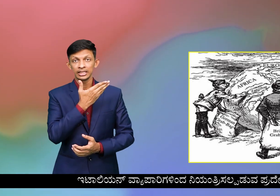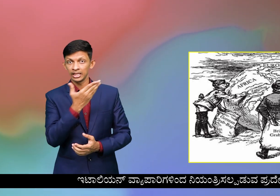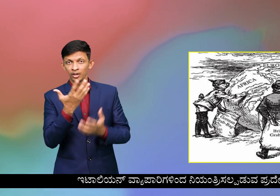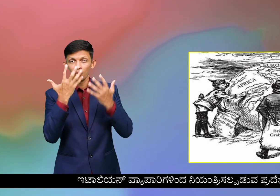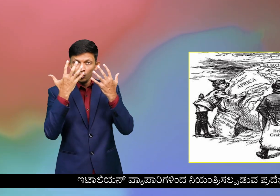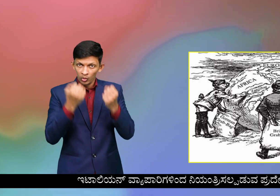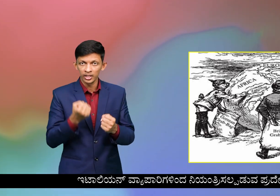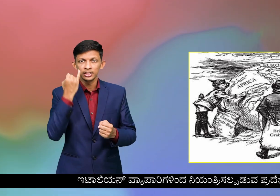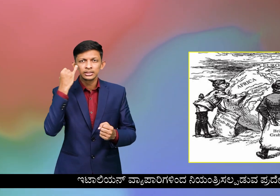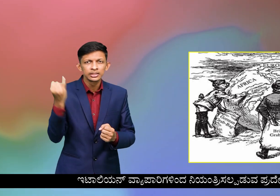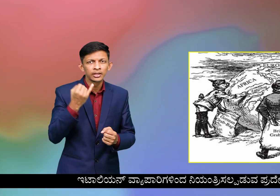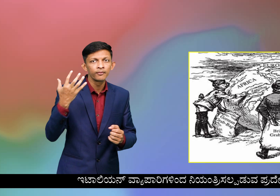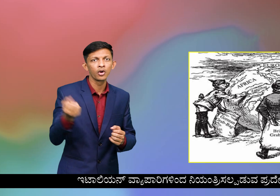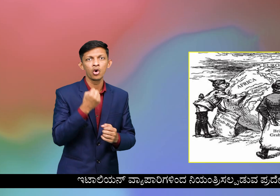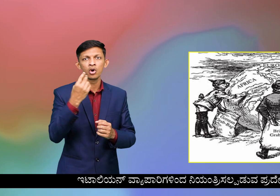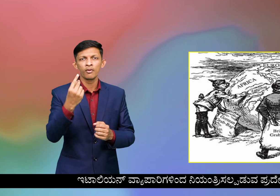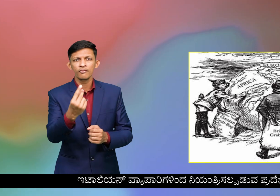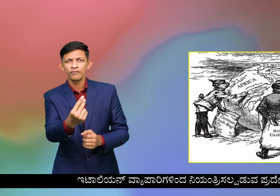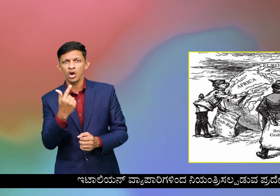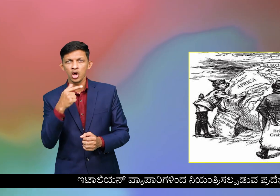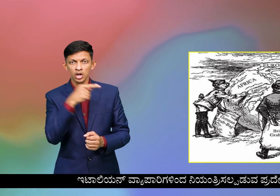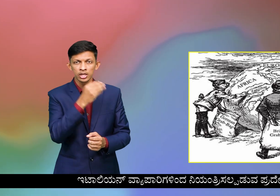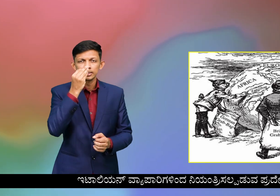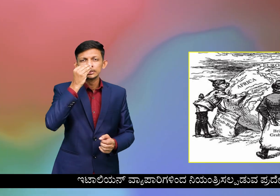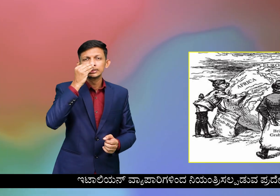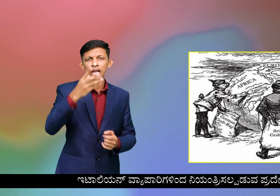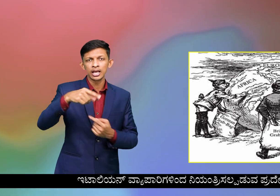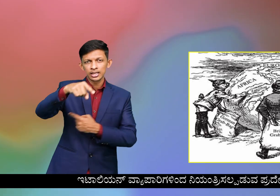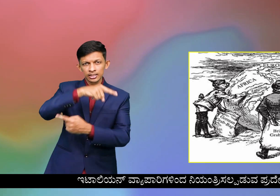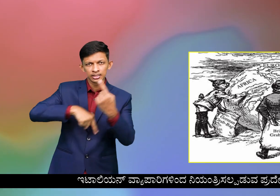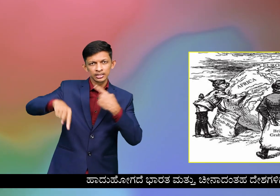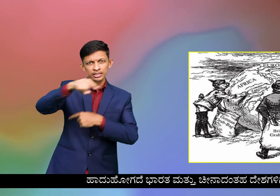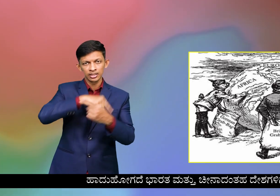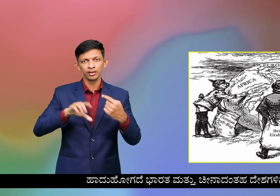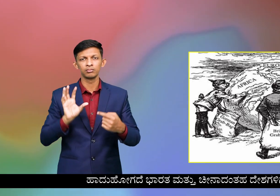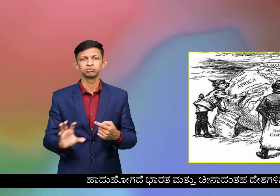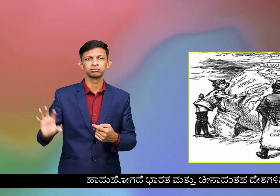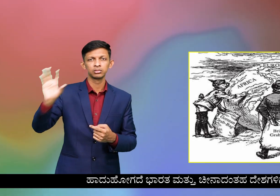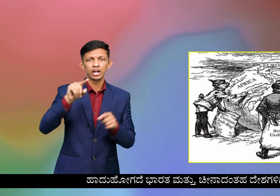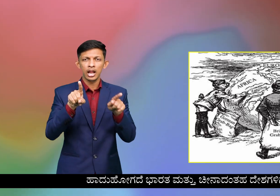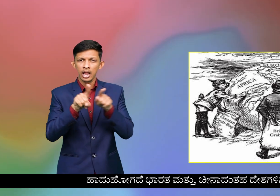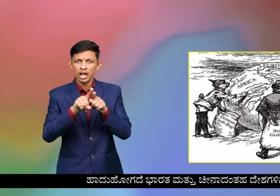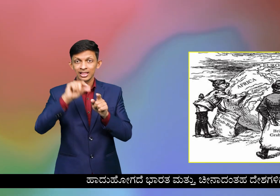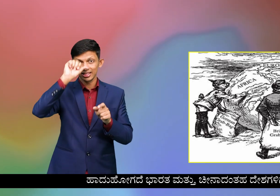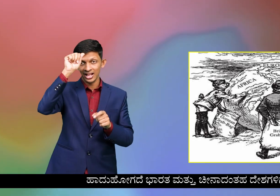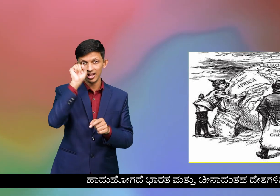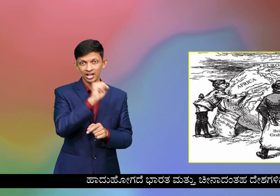ಇಟಾಲಿಯನ್ ವ್ಯಾಪಾರಿಗಳಿಂದ ನಿಯಂತ್ರಿಸಲ್ಪಡುವ ಪ್ರದೇಶಗಳ ಮೂಲಕ ಹಾದು ಹೋಗದೆ ಭಾರತ ಮತ್ತು